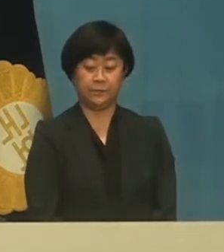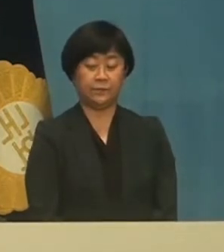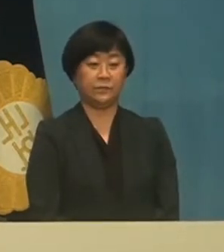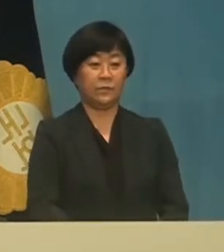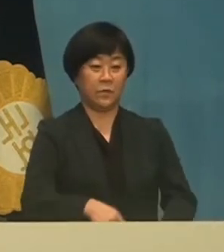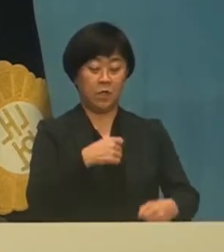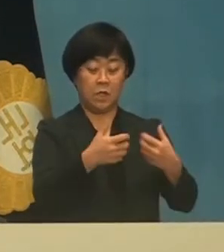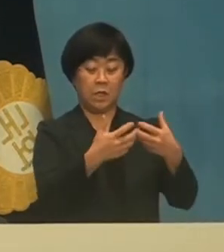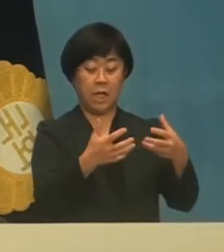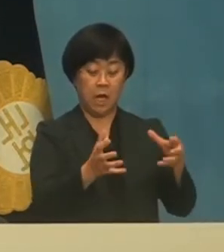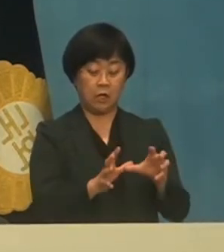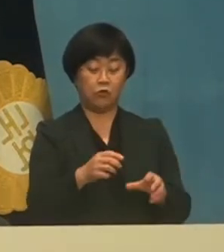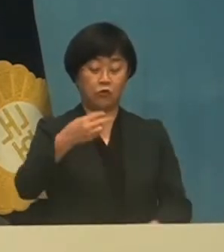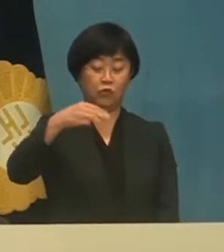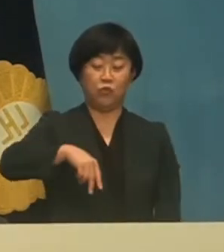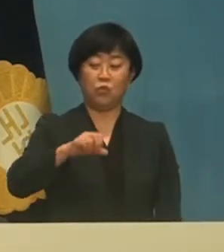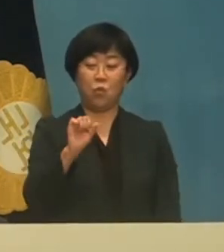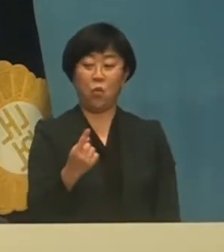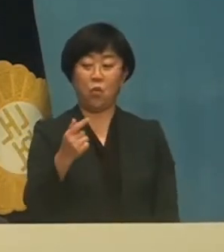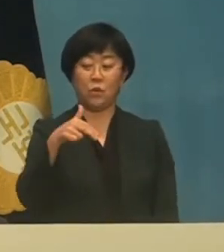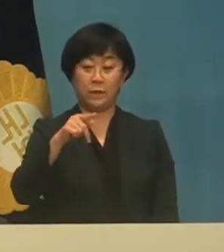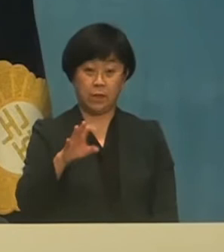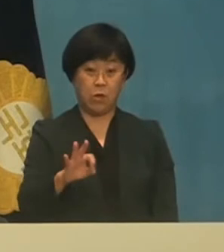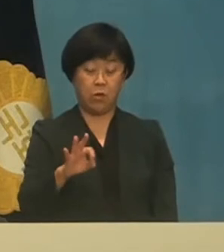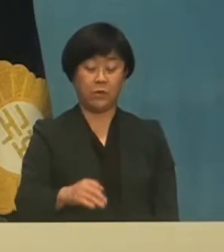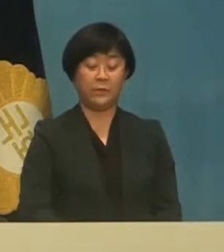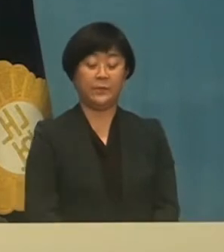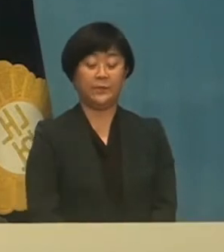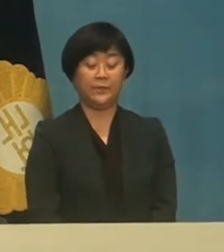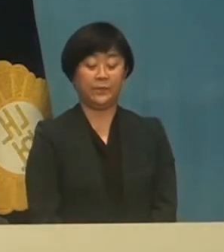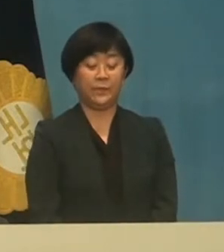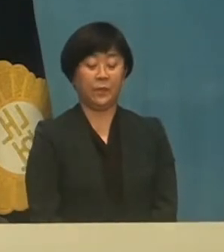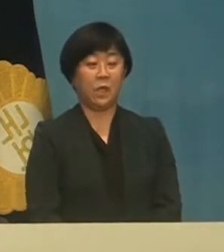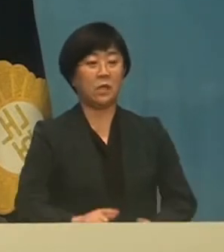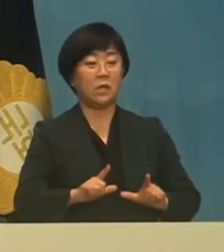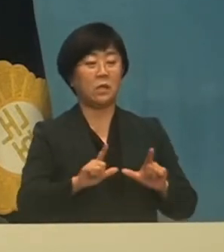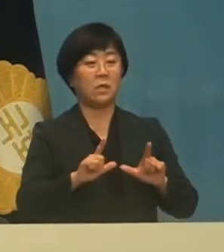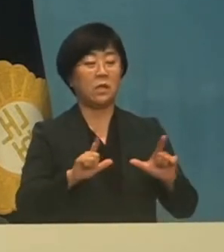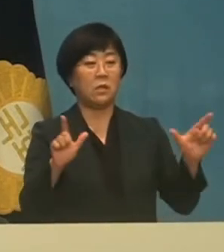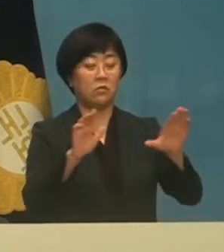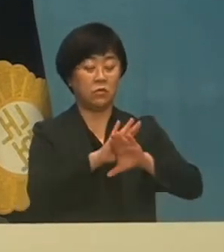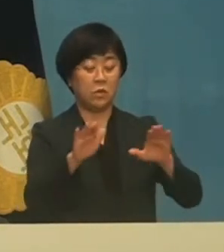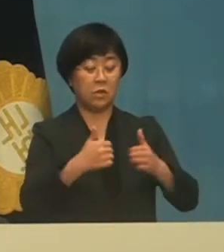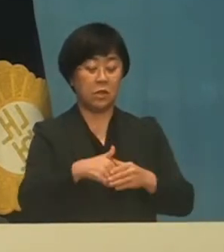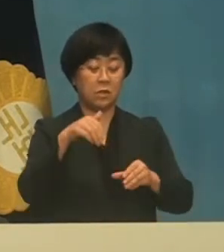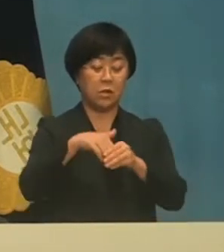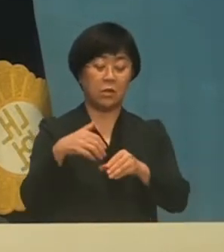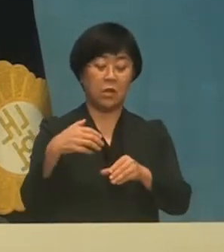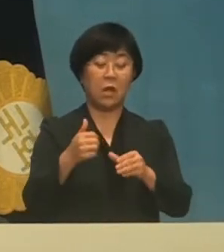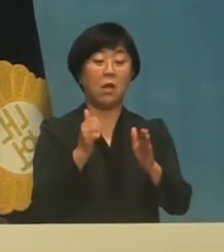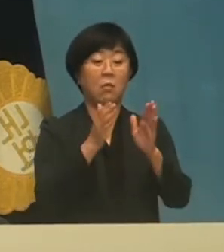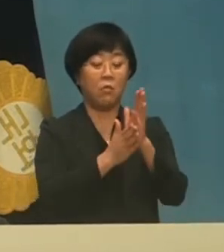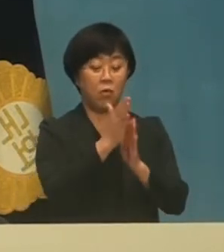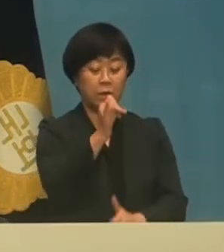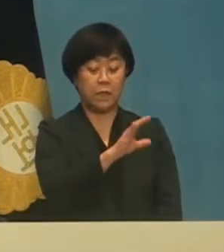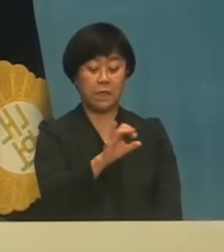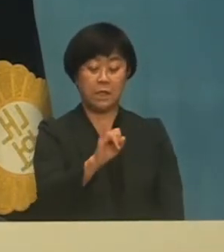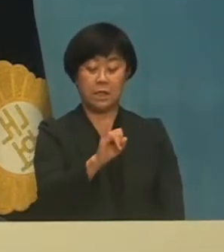정의당 류호정 국회의원님, 정의당 기후정의 선대본부 이현석 본부장님